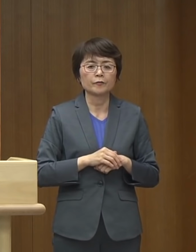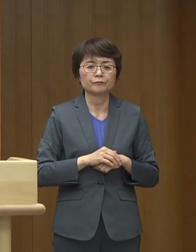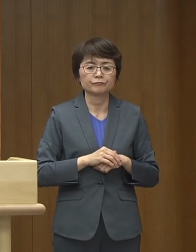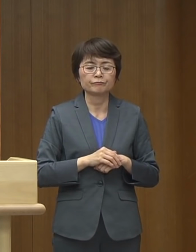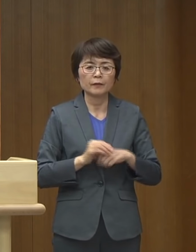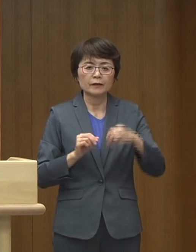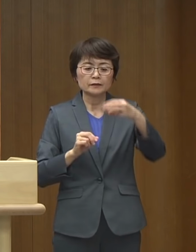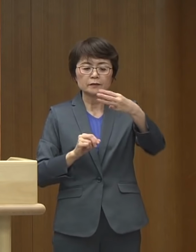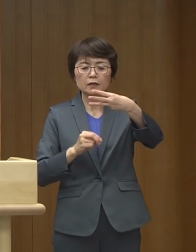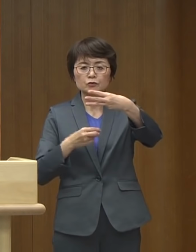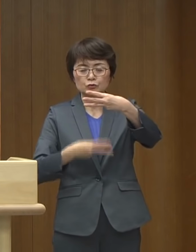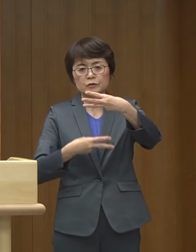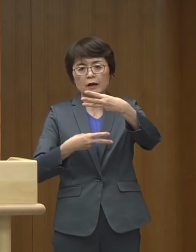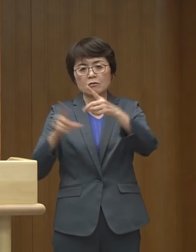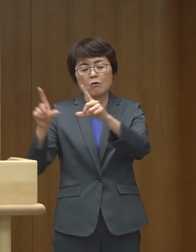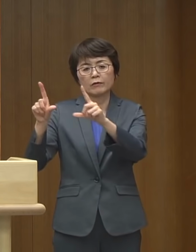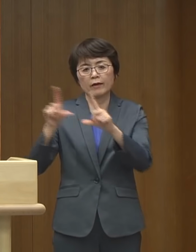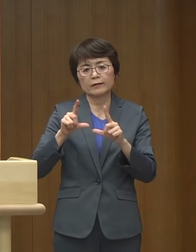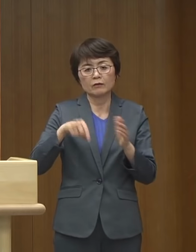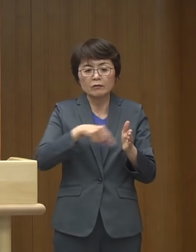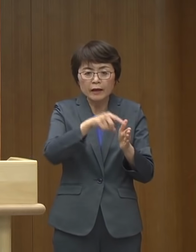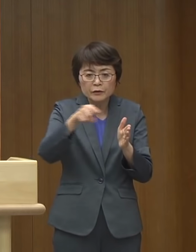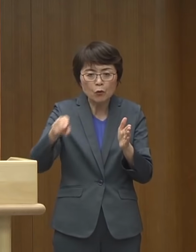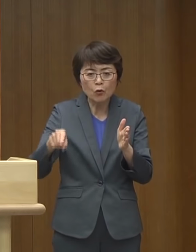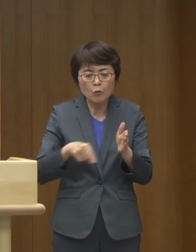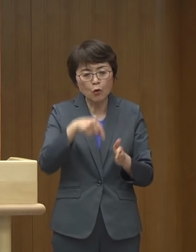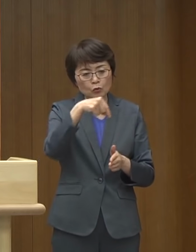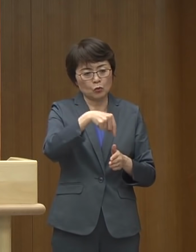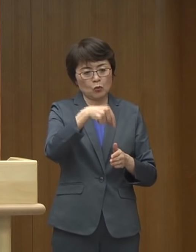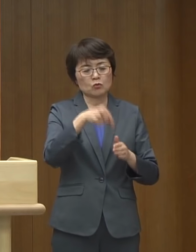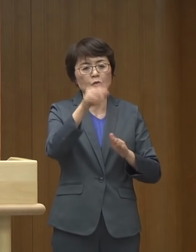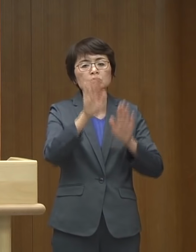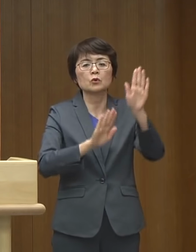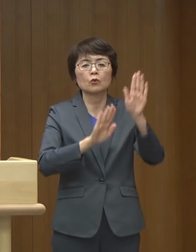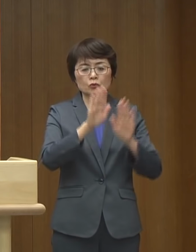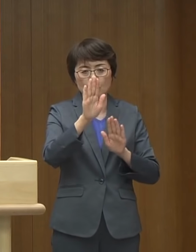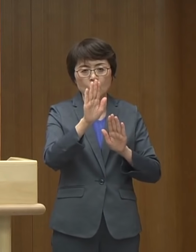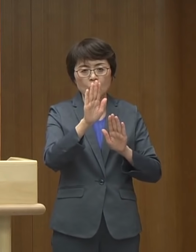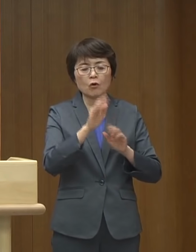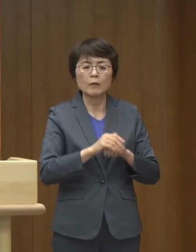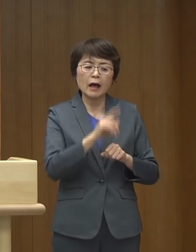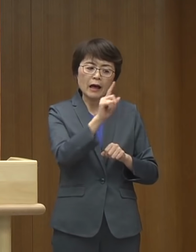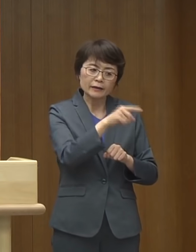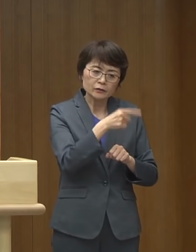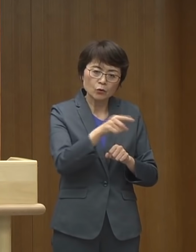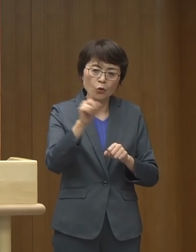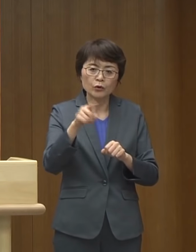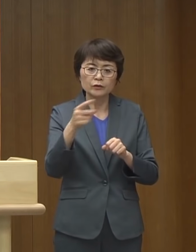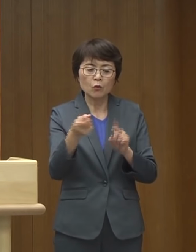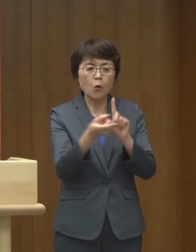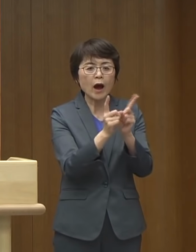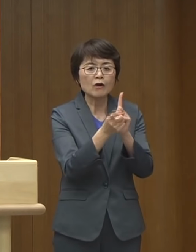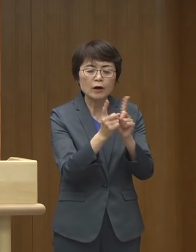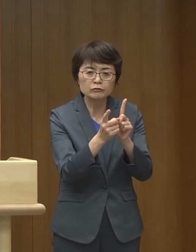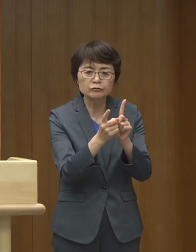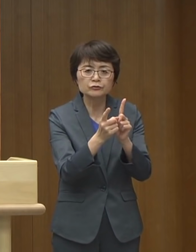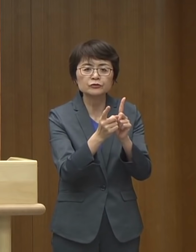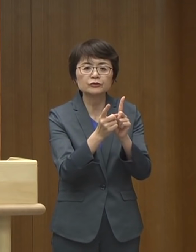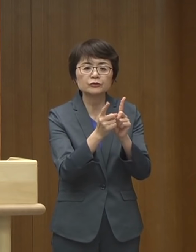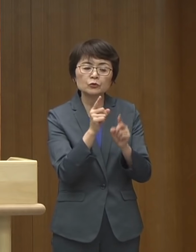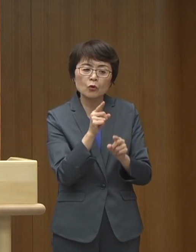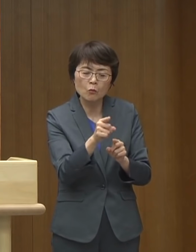もですね、その時点の北海道の状況でございますけれども、人と人との接触を可能な